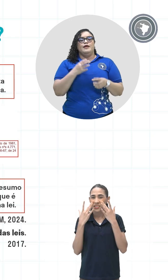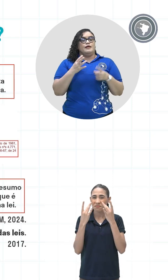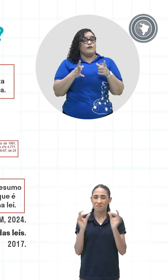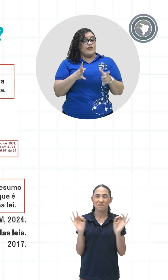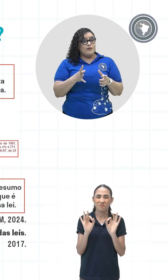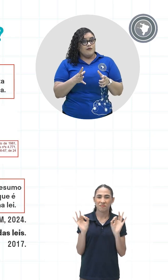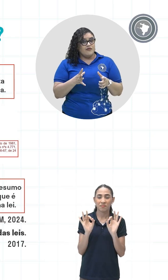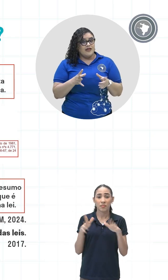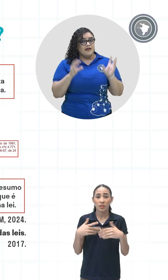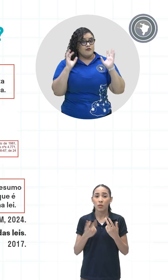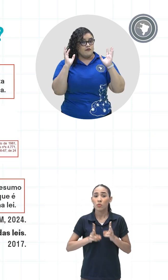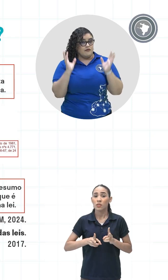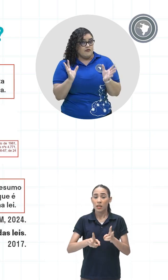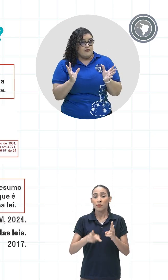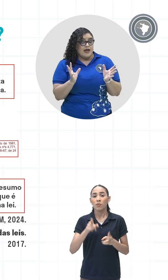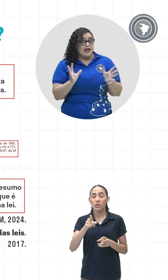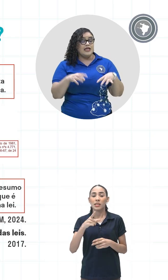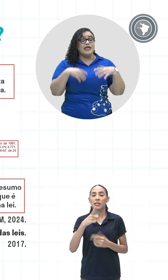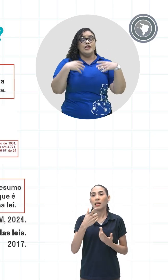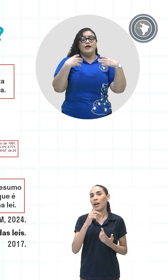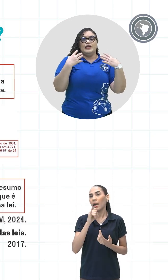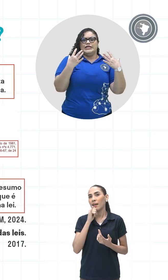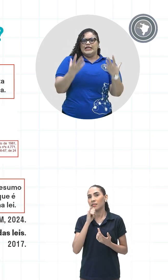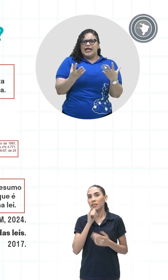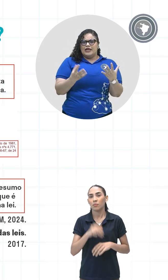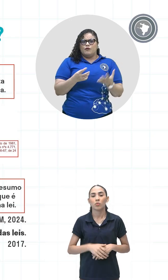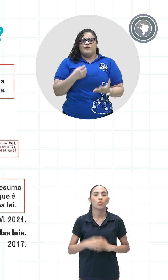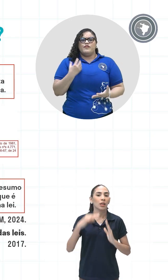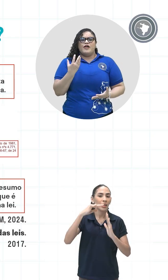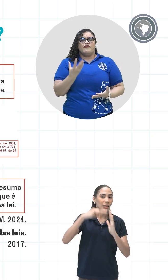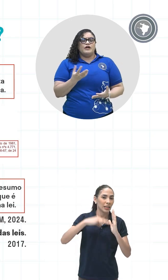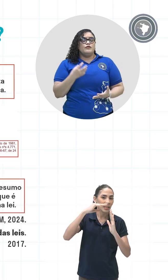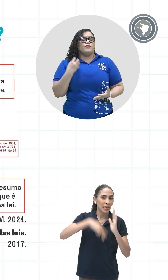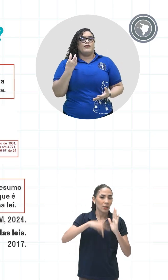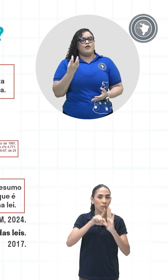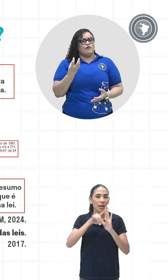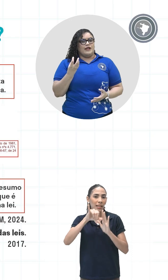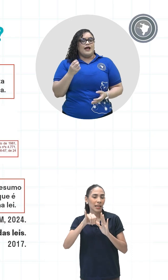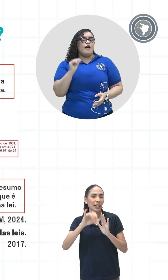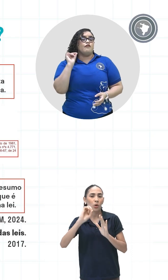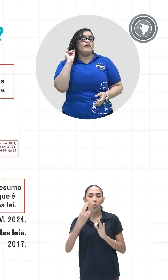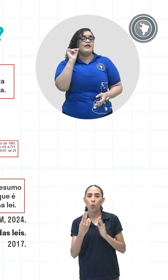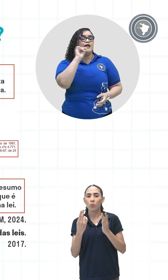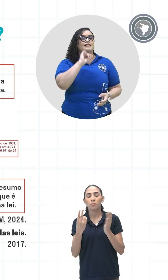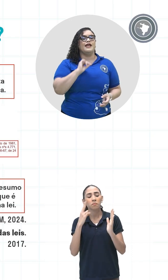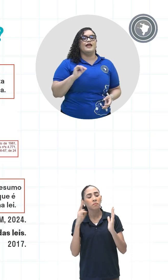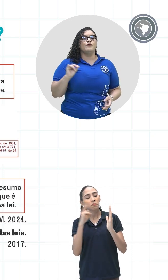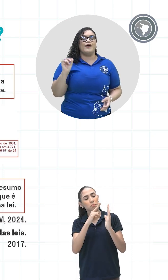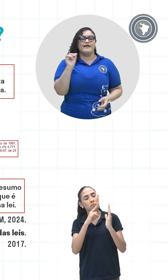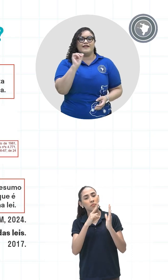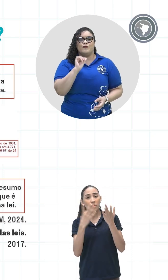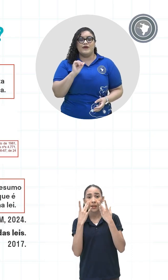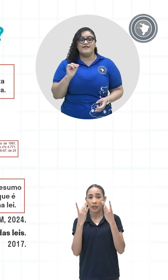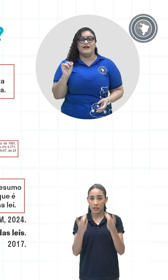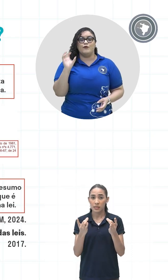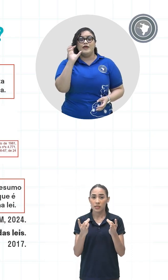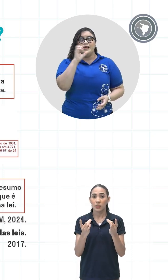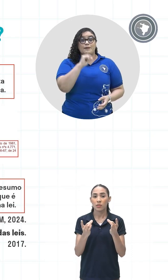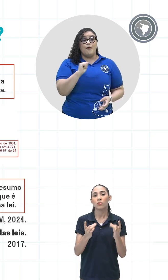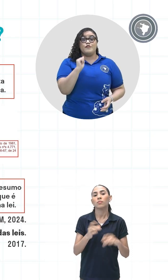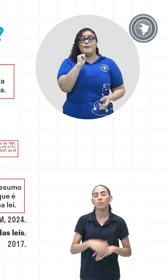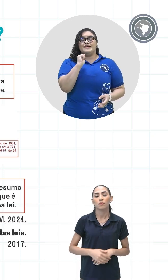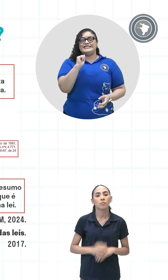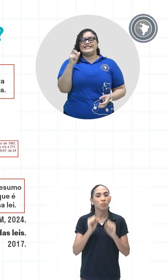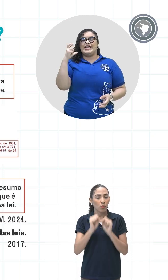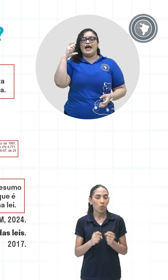atenção. Então, sempre que você estiver ali lendo, observando um texto legal, fique atento a essa expressão